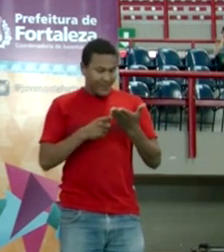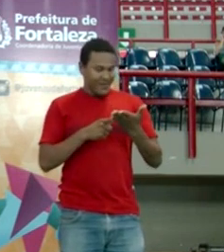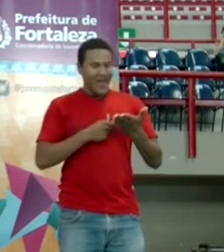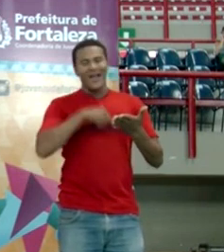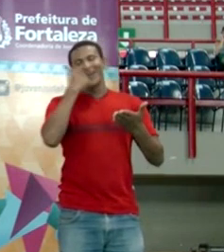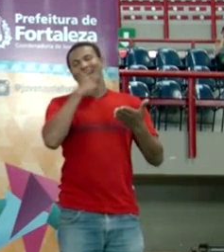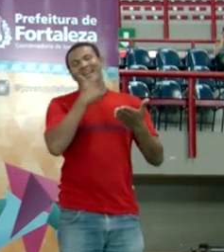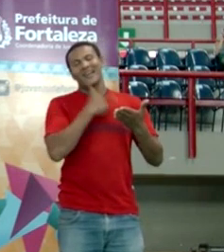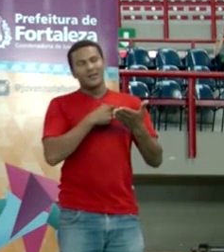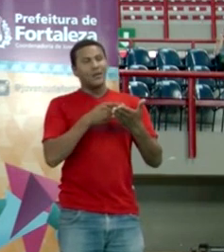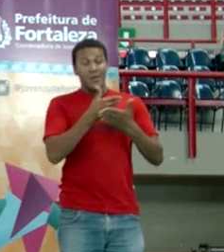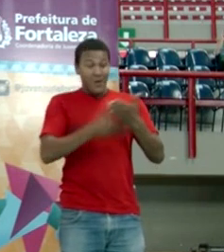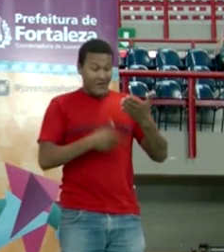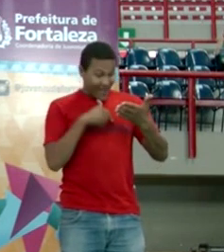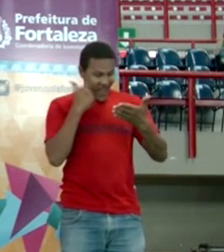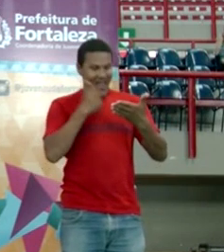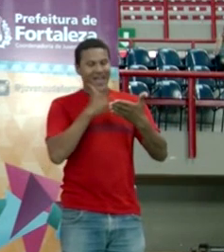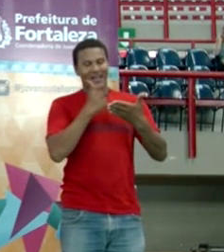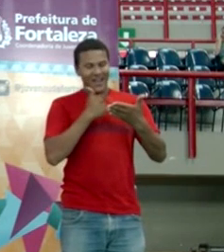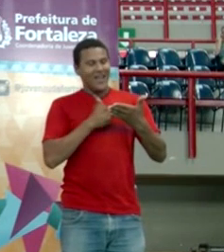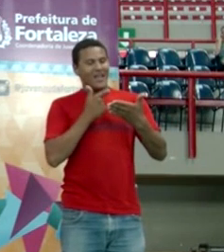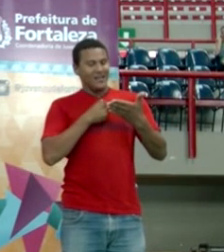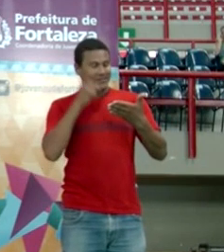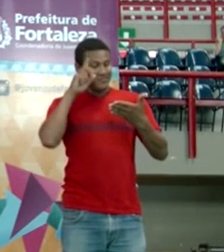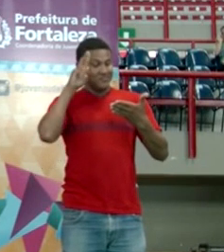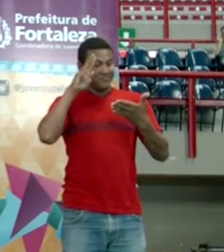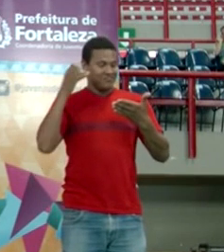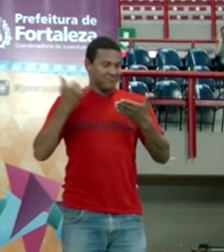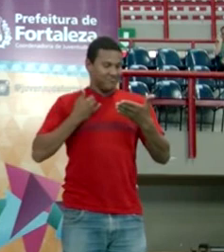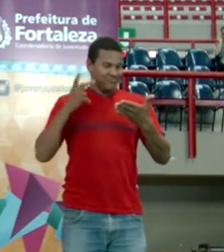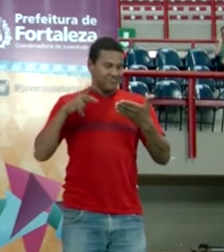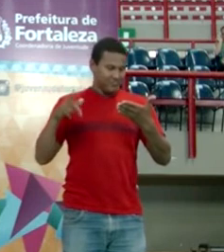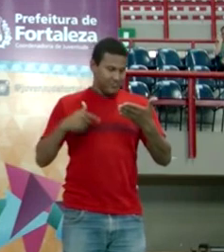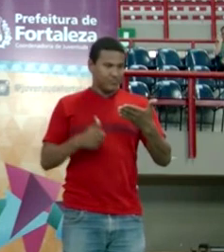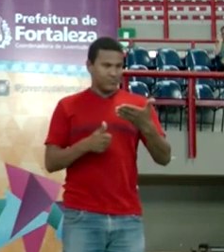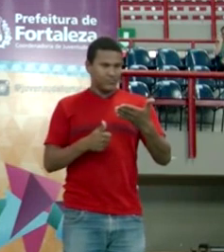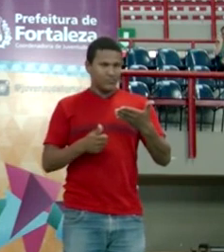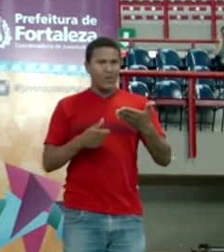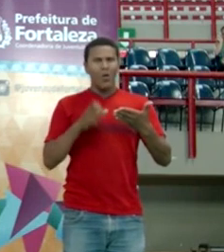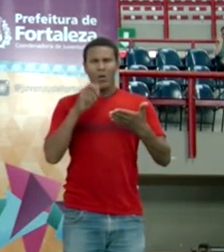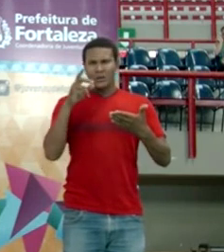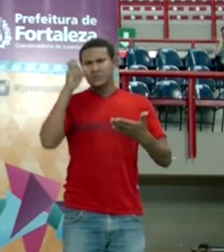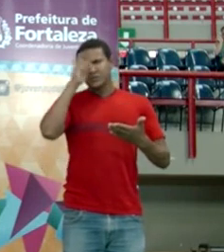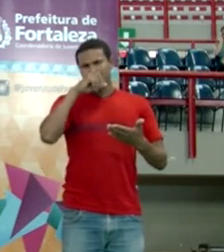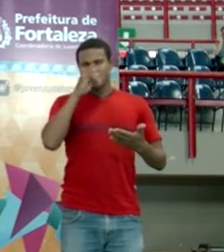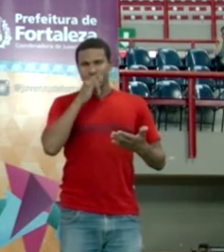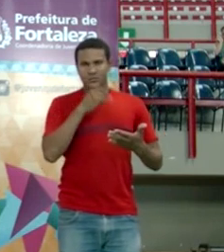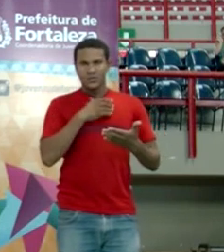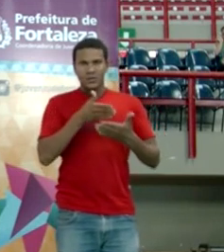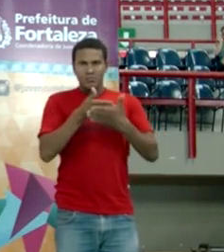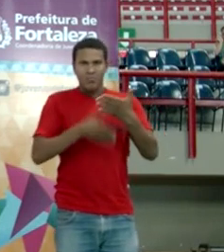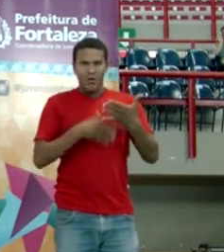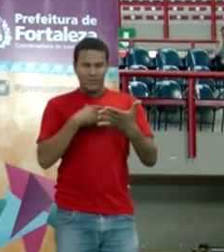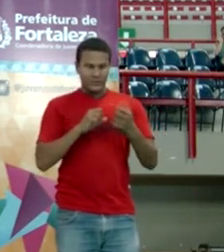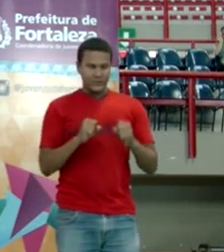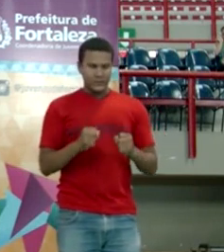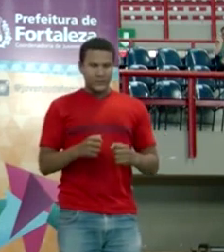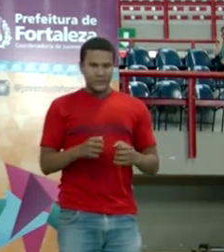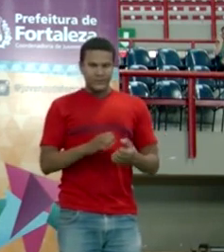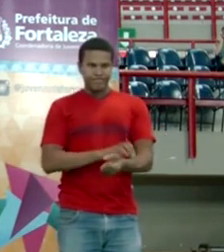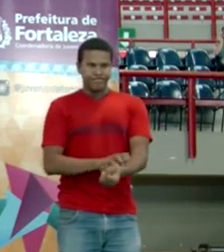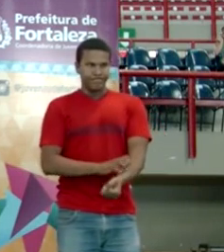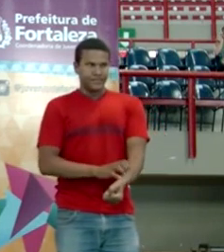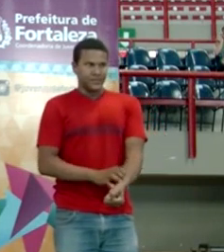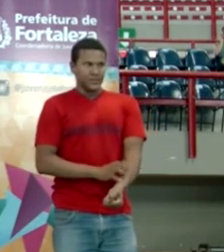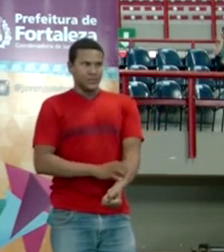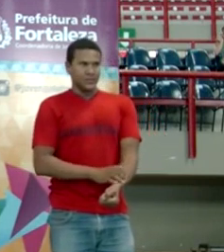rir. Isso é horrível. O cara está fazendo a prova todo tenso, né? Porque primeiro